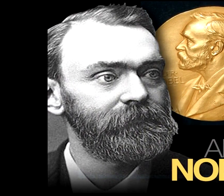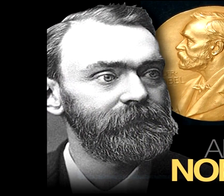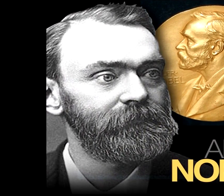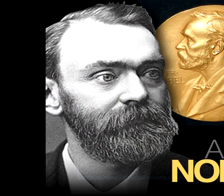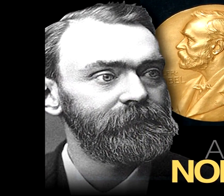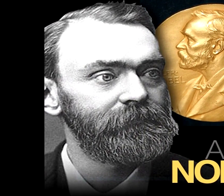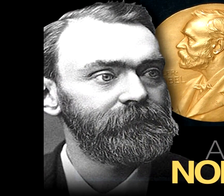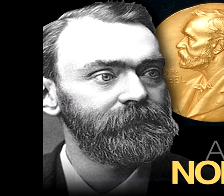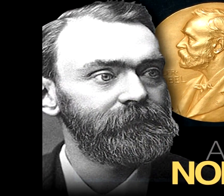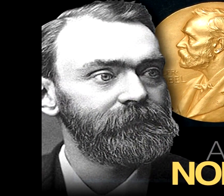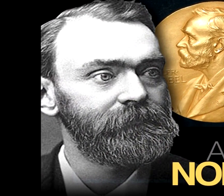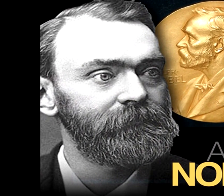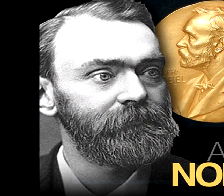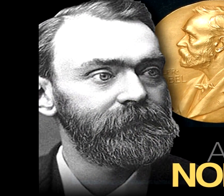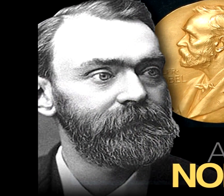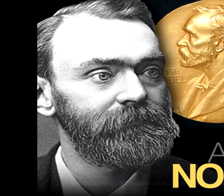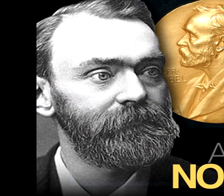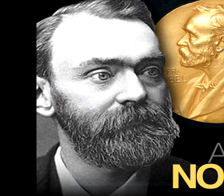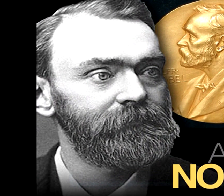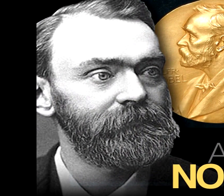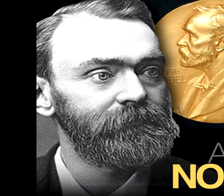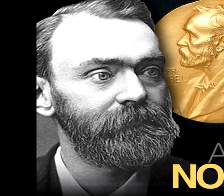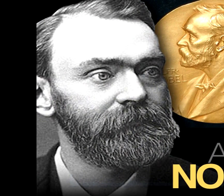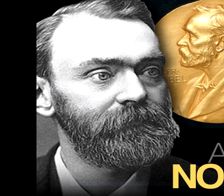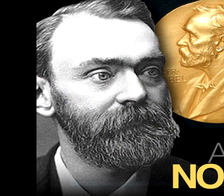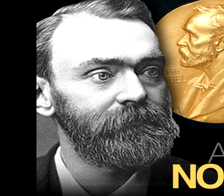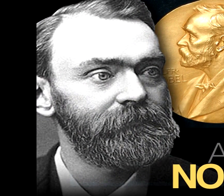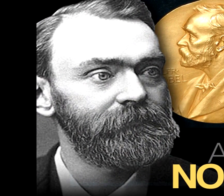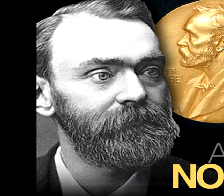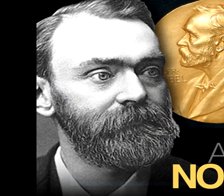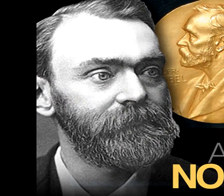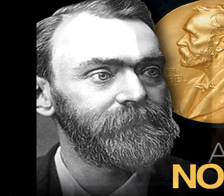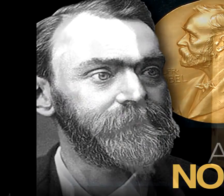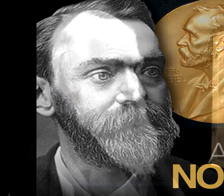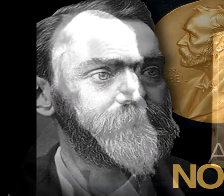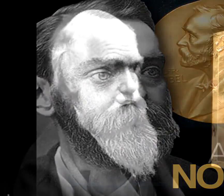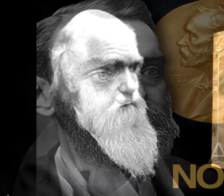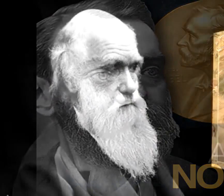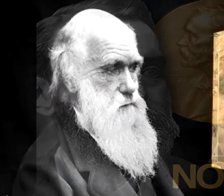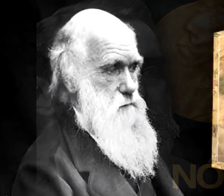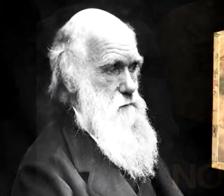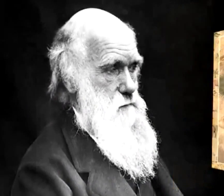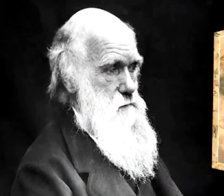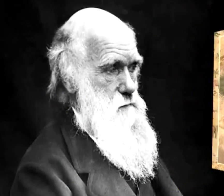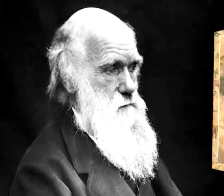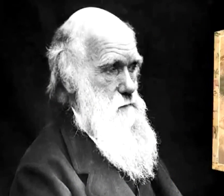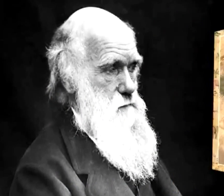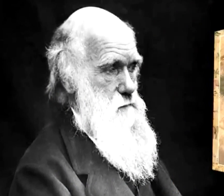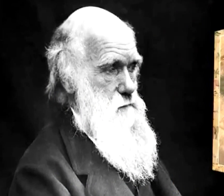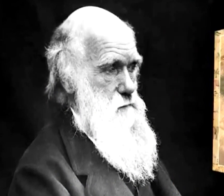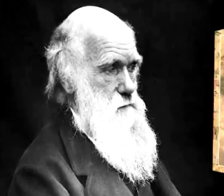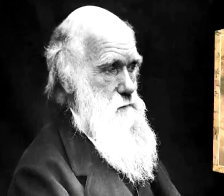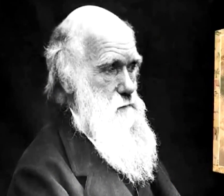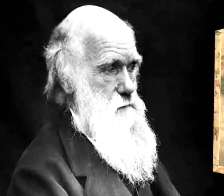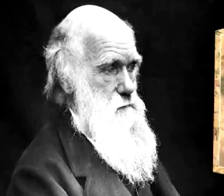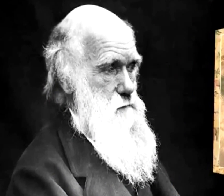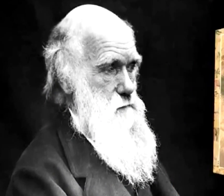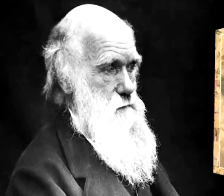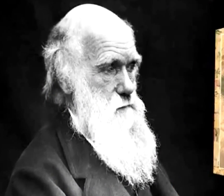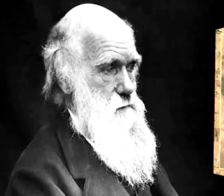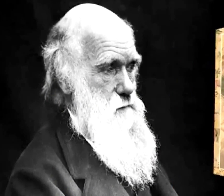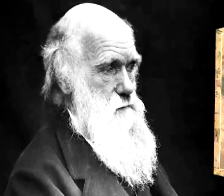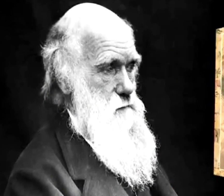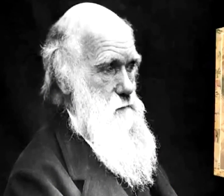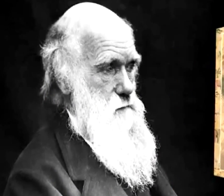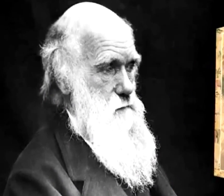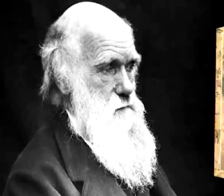de entregar los premios Nobel de investigación. Charles Darwin, que es el naturalista conocido por sus viajes y